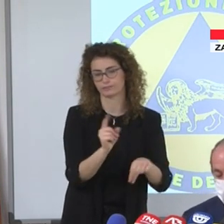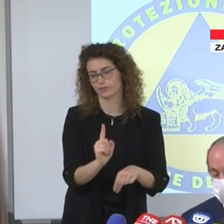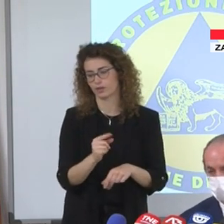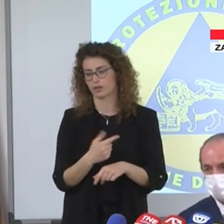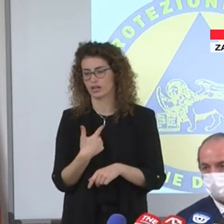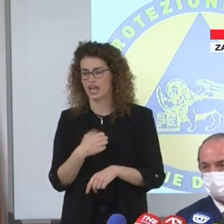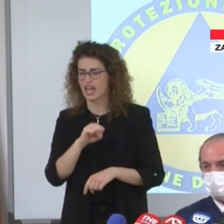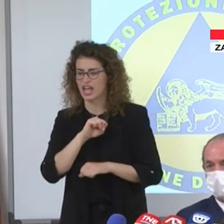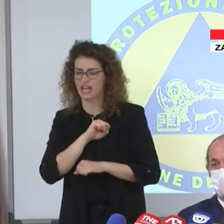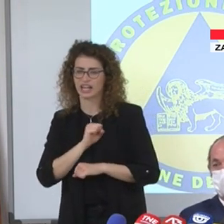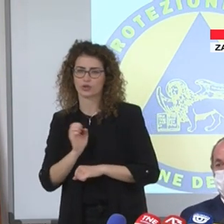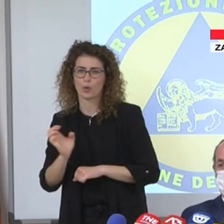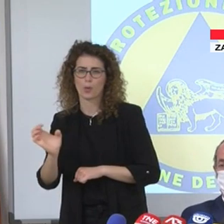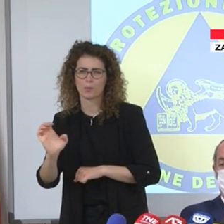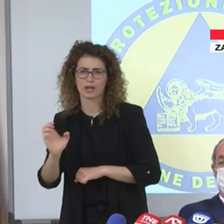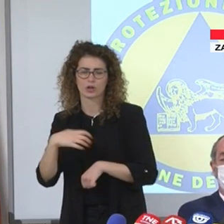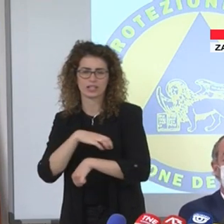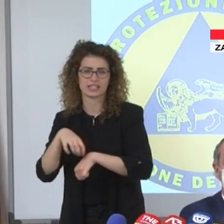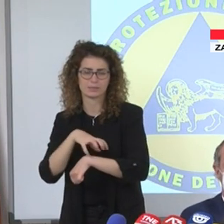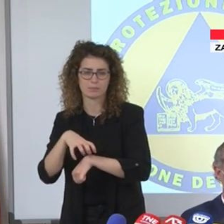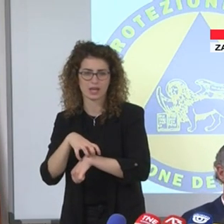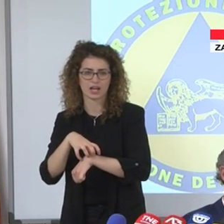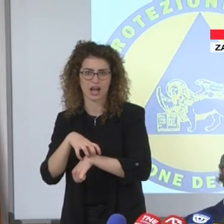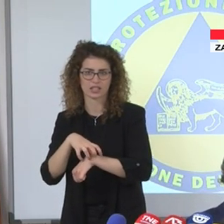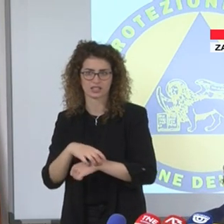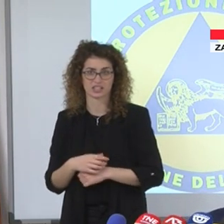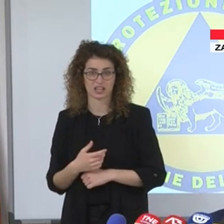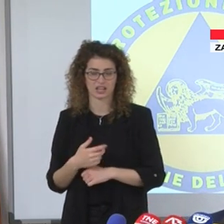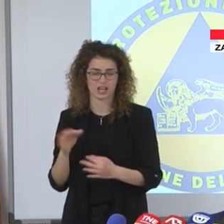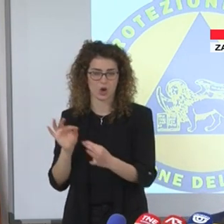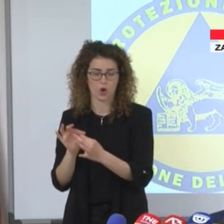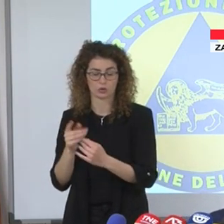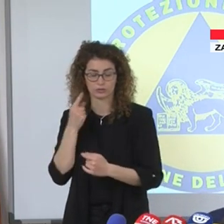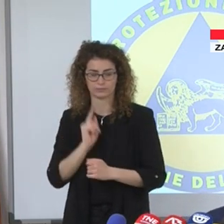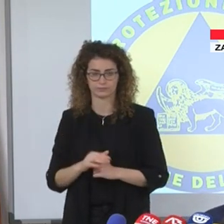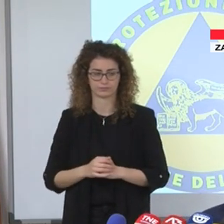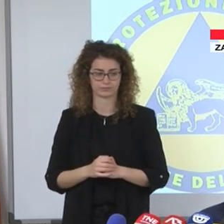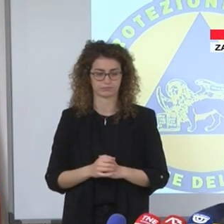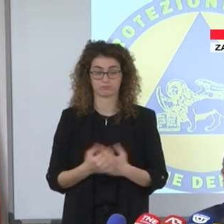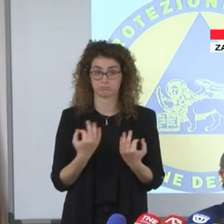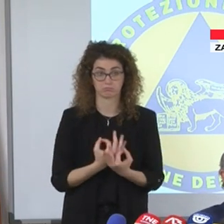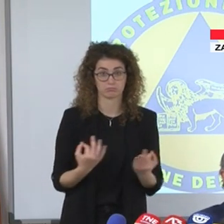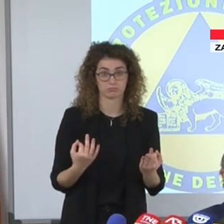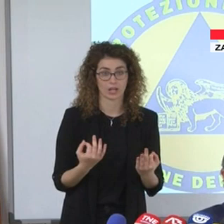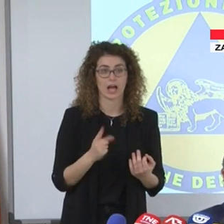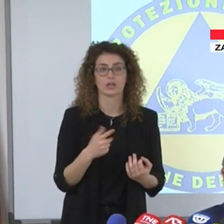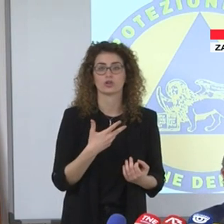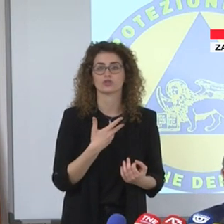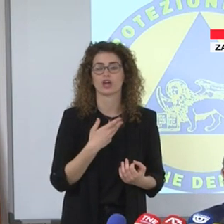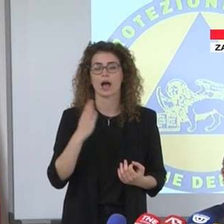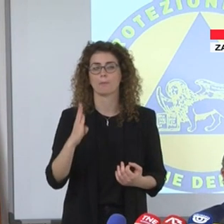Sì. Sì. Insomma, mercoledì forse un incontro. Posto ragazzi? No, c'è Alda.